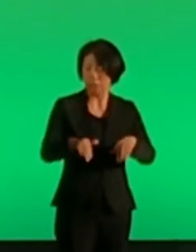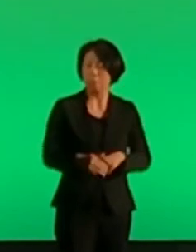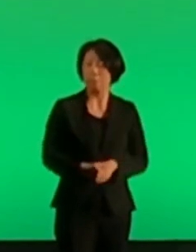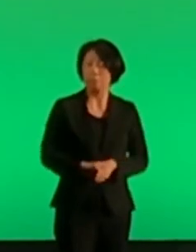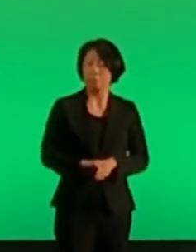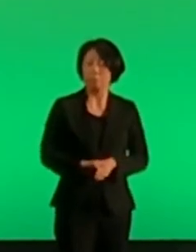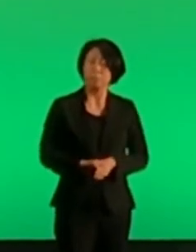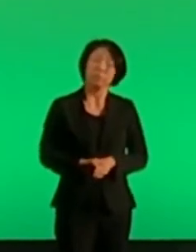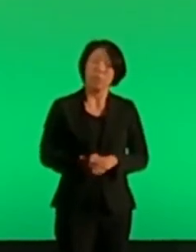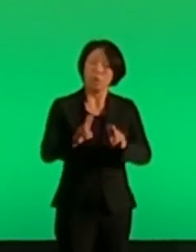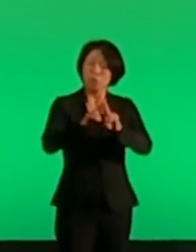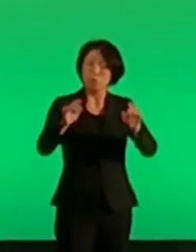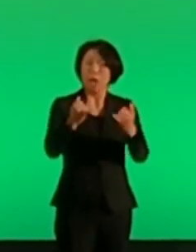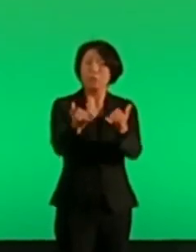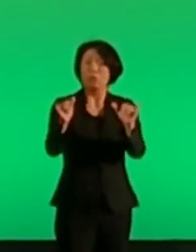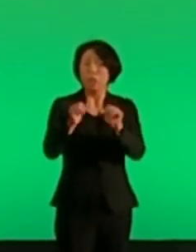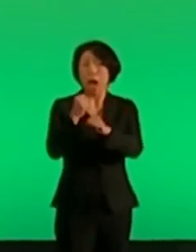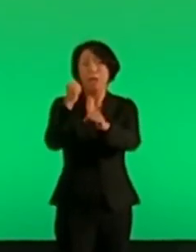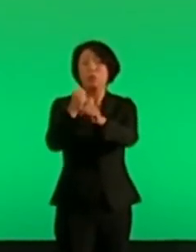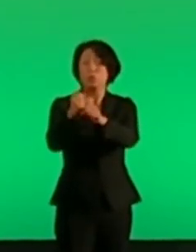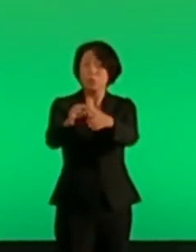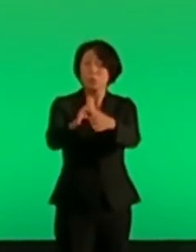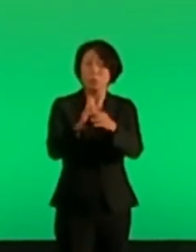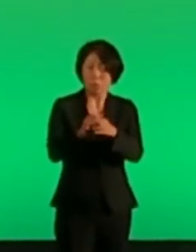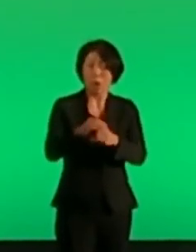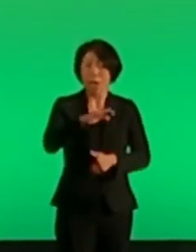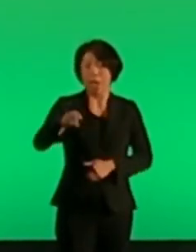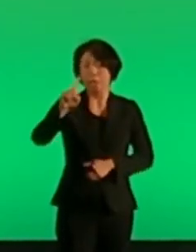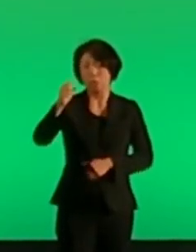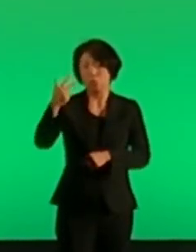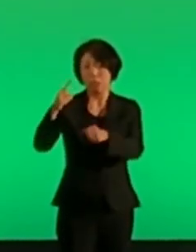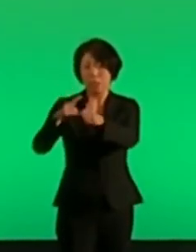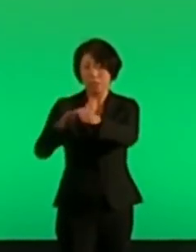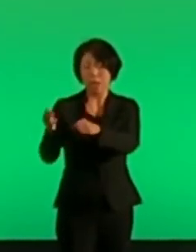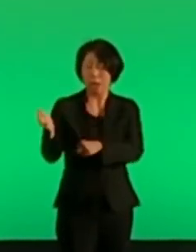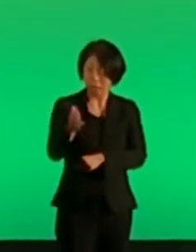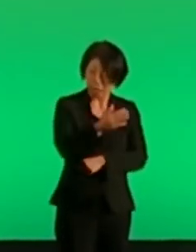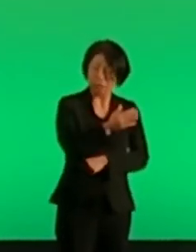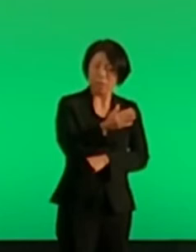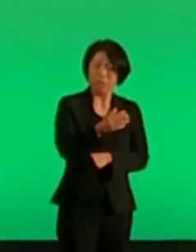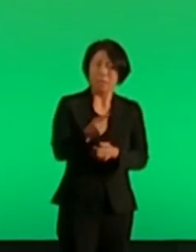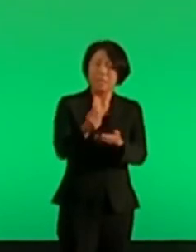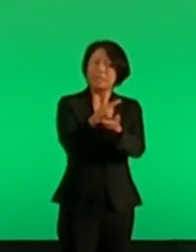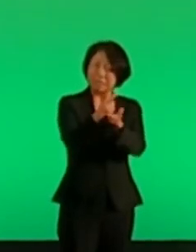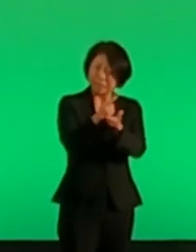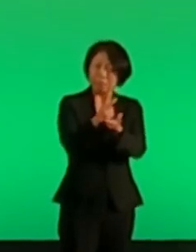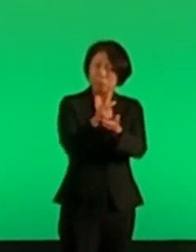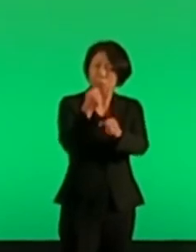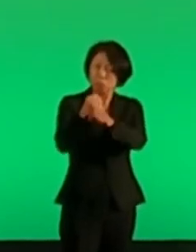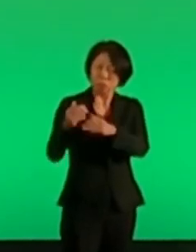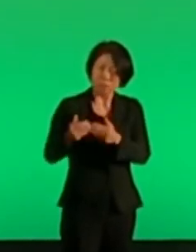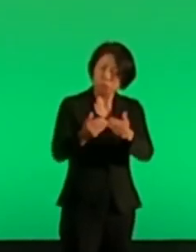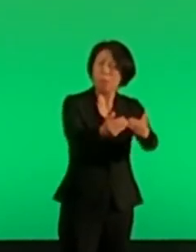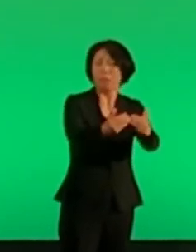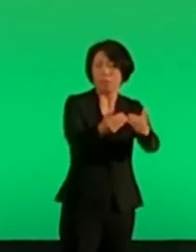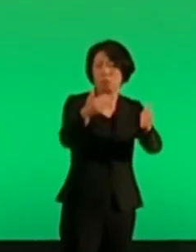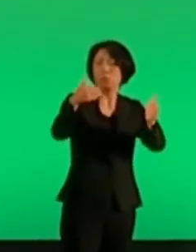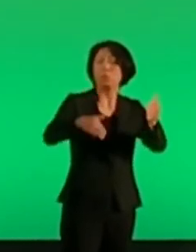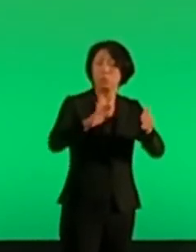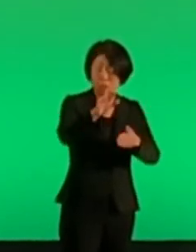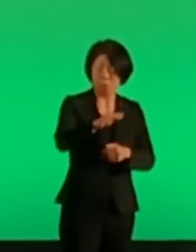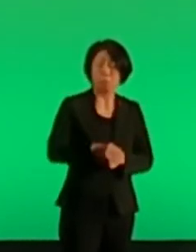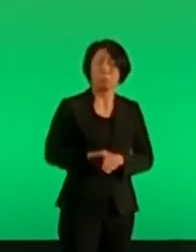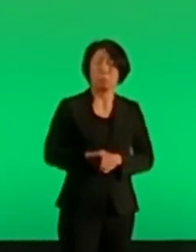にユニバーサル社会づくりについては平成17年から指針を作って進めてきたんですけれども